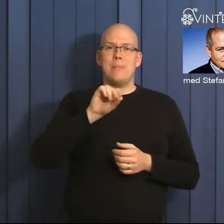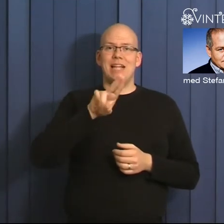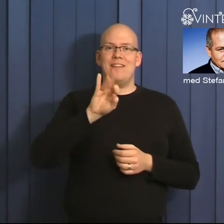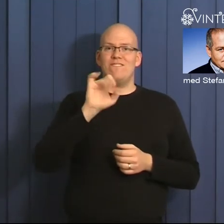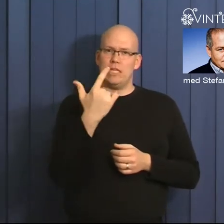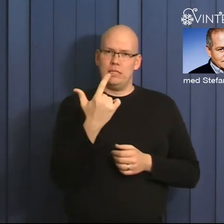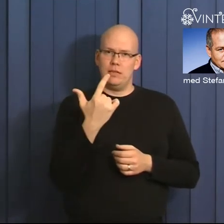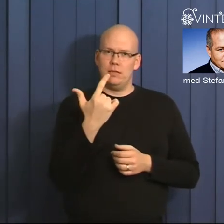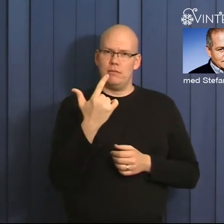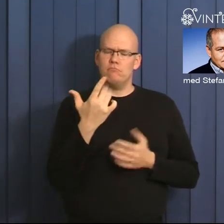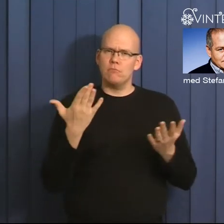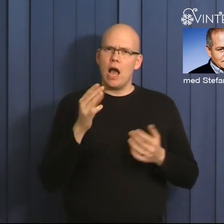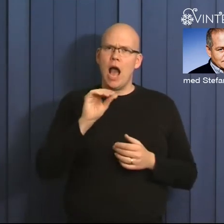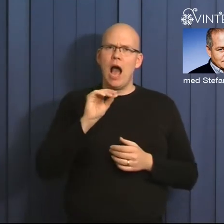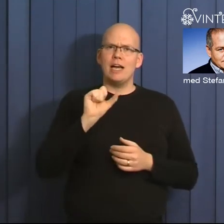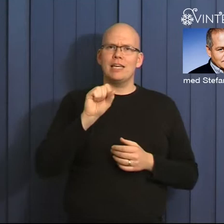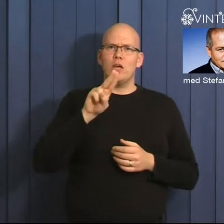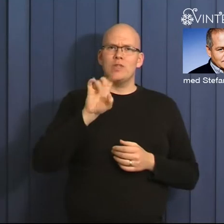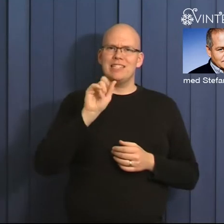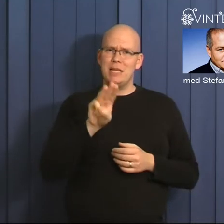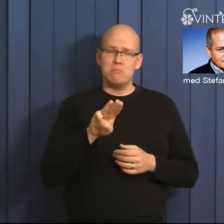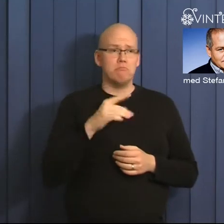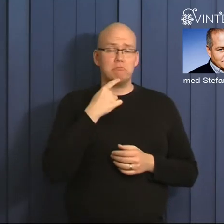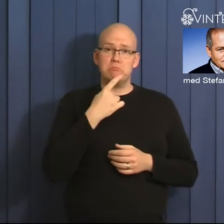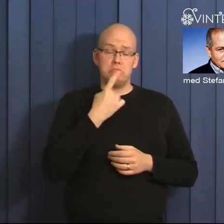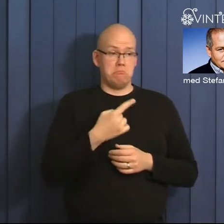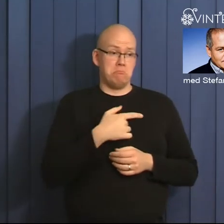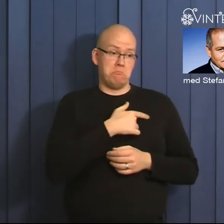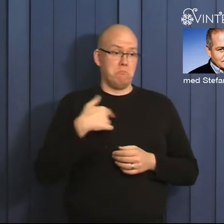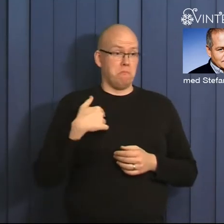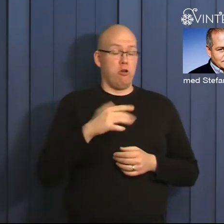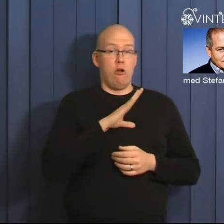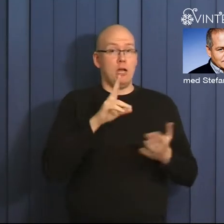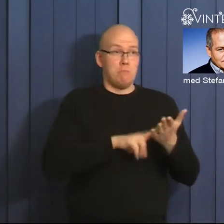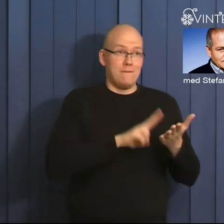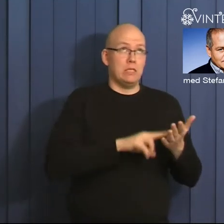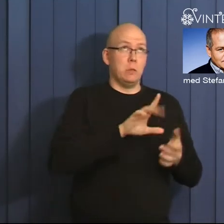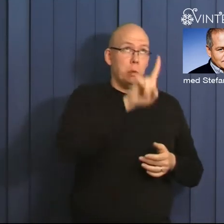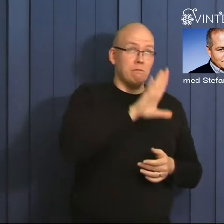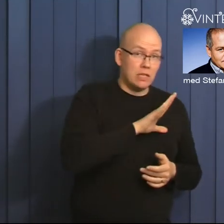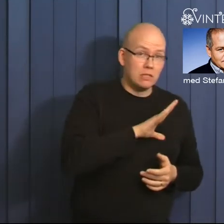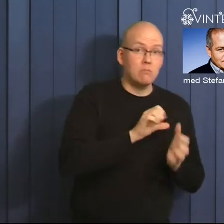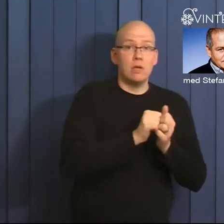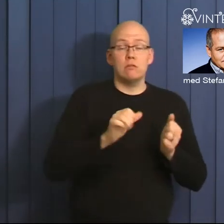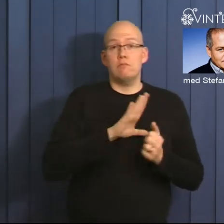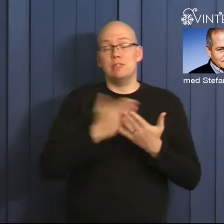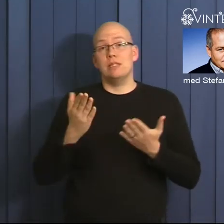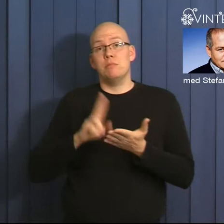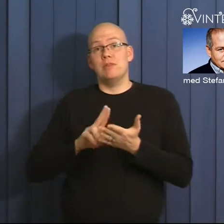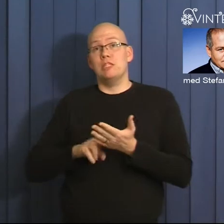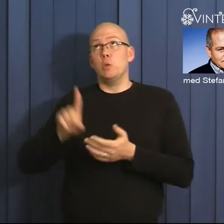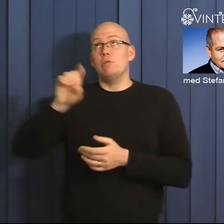sig är bevisat eller motbevisat att Gud existerar och artikeln syftade till att skapa ett skyddat